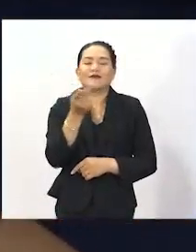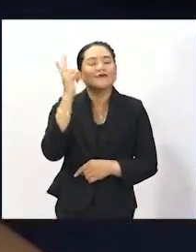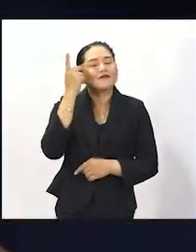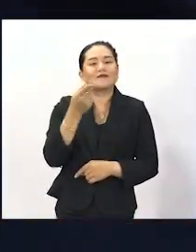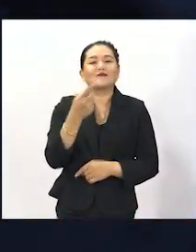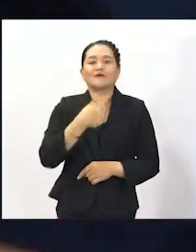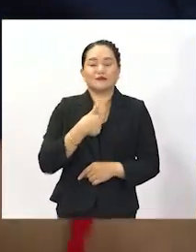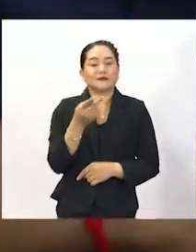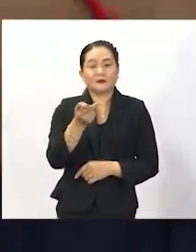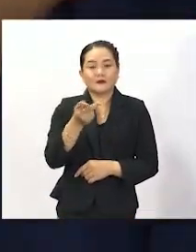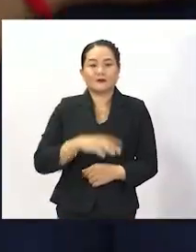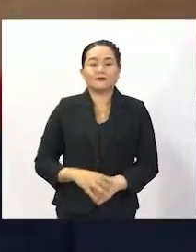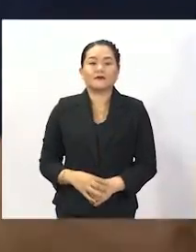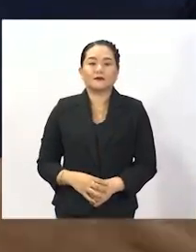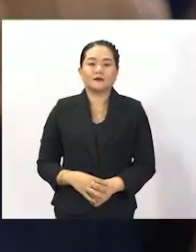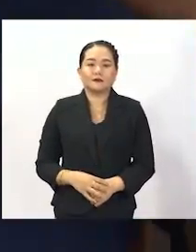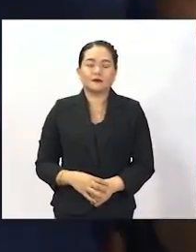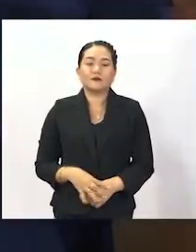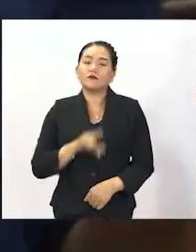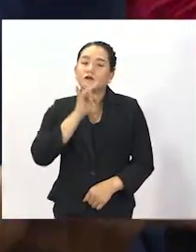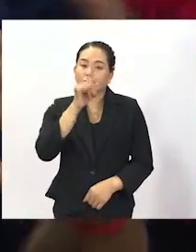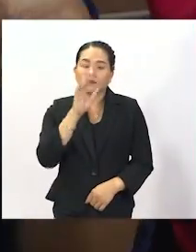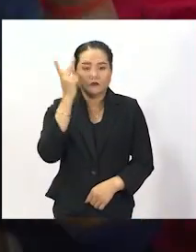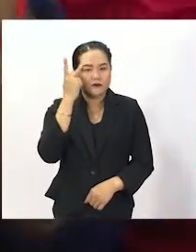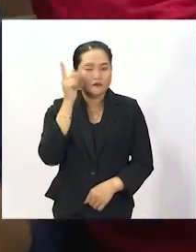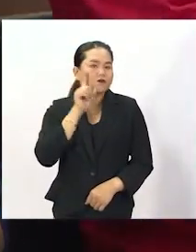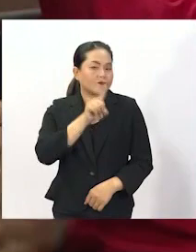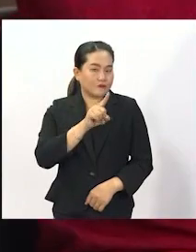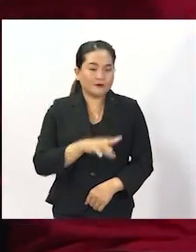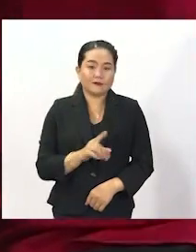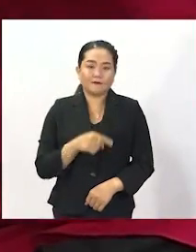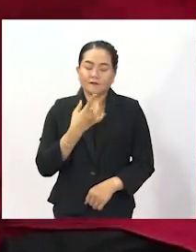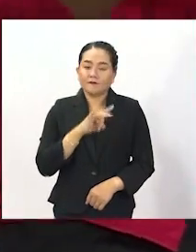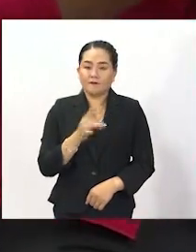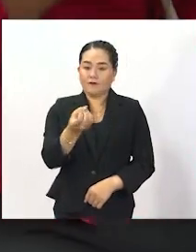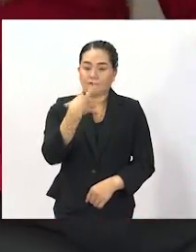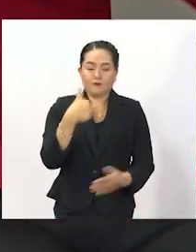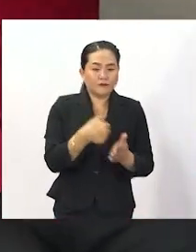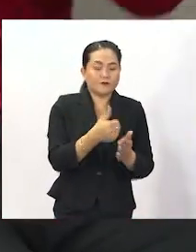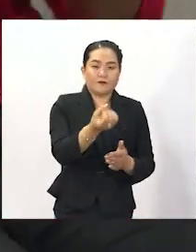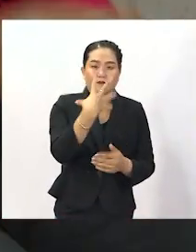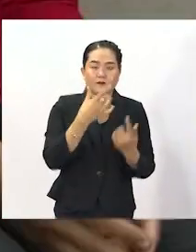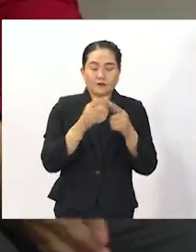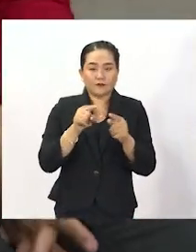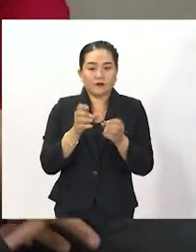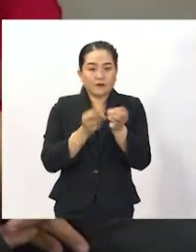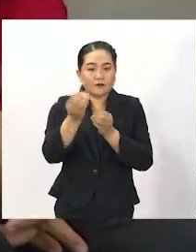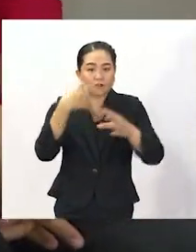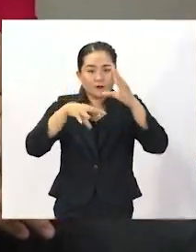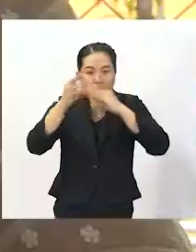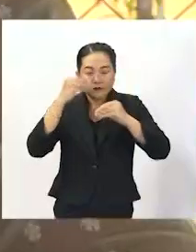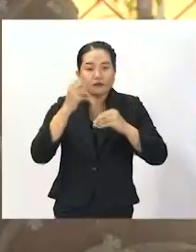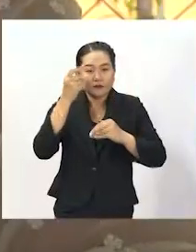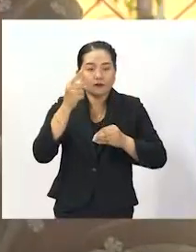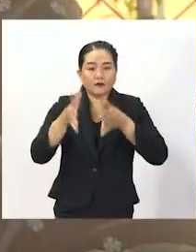គិតដូចខ្ញុំដែរហើយការកាប់ពិតការគិតនឹងគឺខុសកាប់ពិតគ្នាព្យាយាមប្រាប់យើងហើយដល់ពេលខ្ញុំបានរៀន